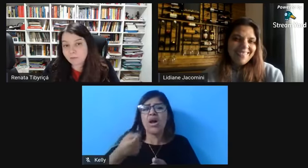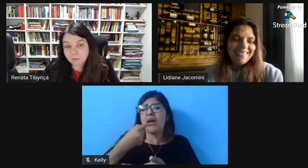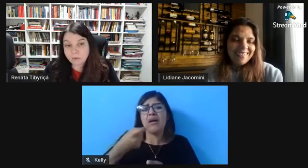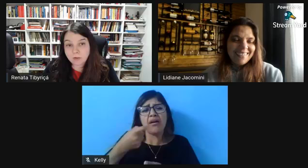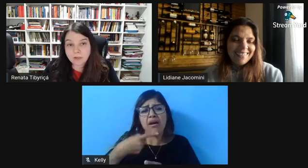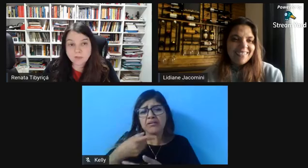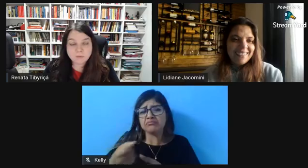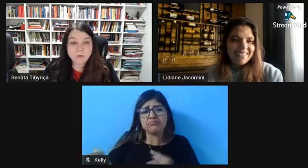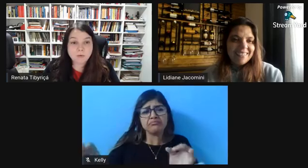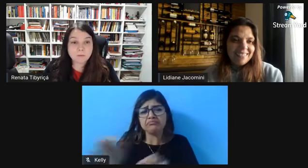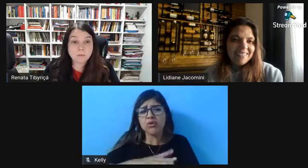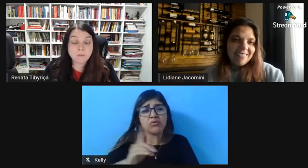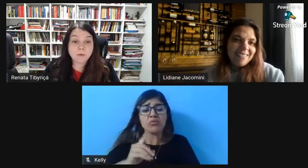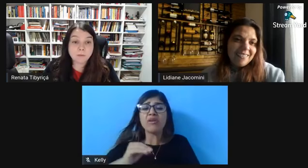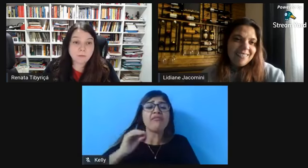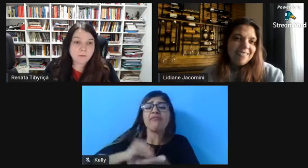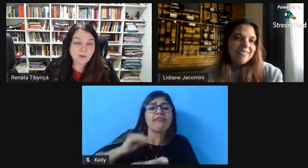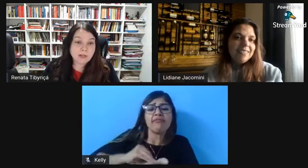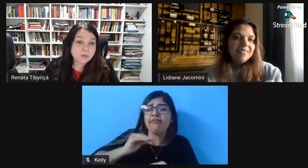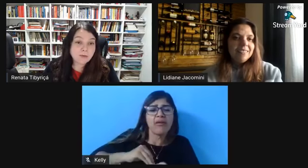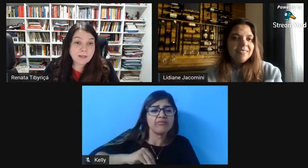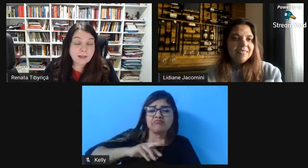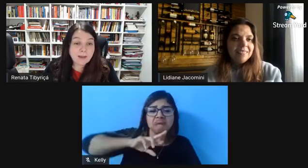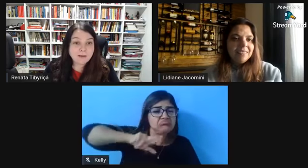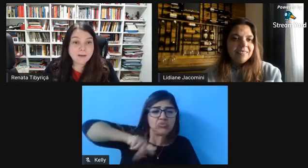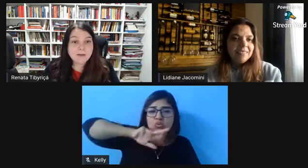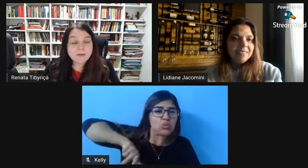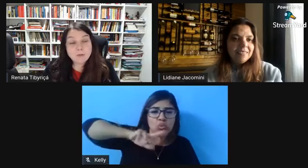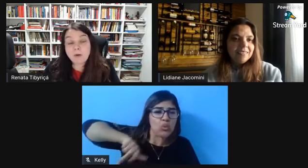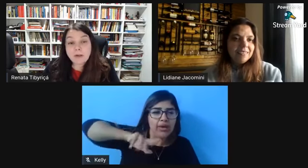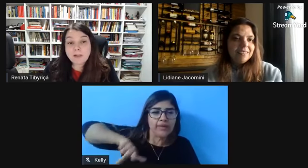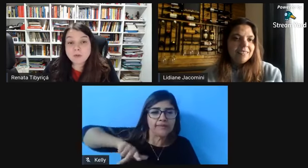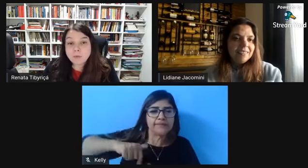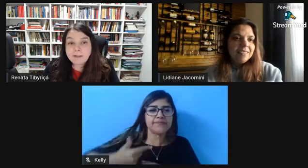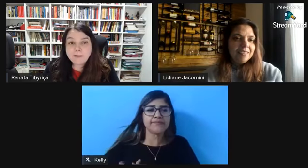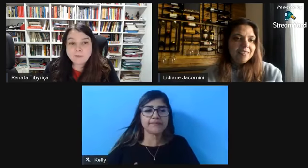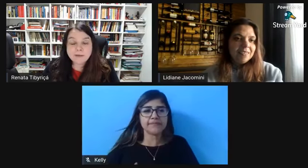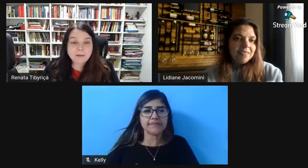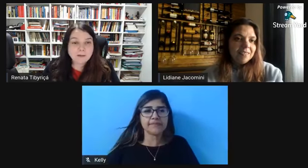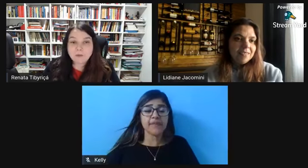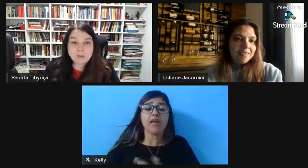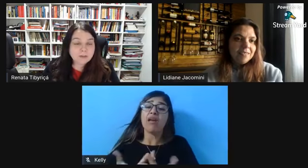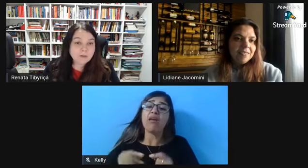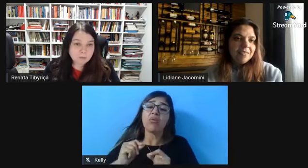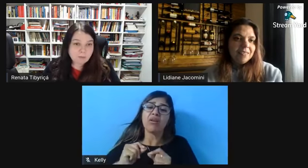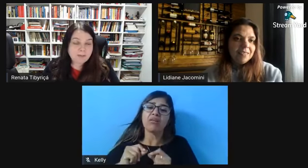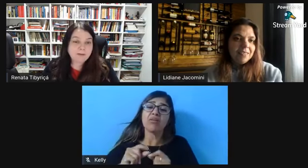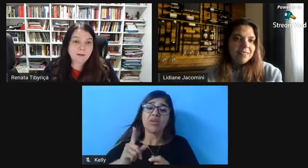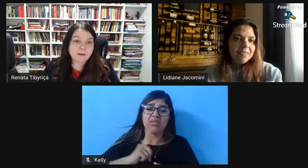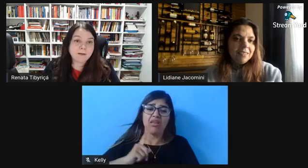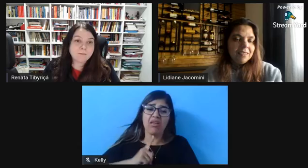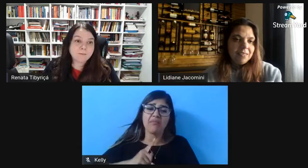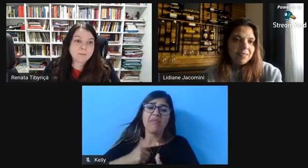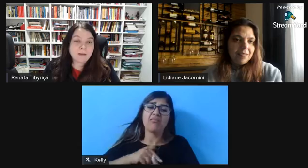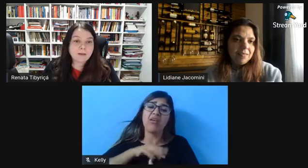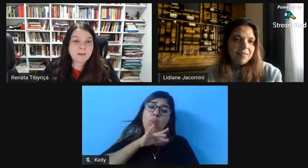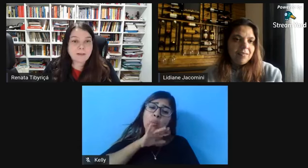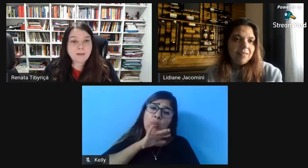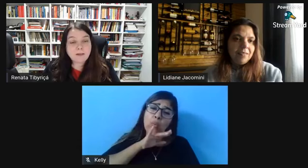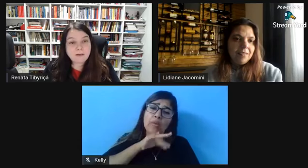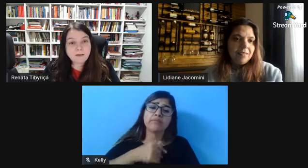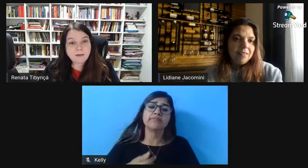é que está faltando colágeno no meu corpo, o meu colágeno, ele é de uma qualidade ruim, então não adianta eu suplementar,